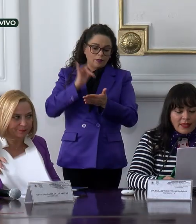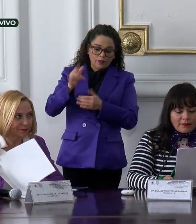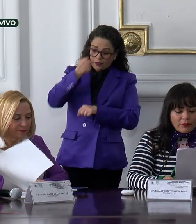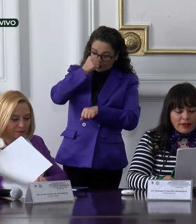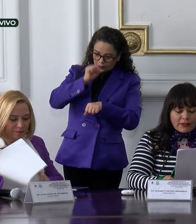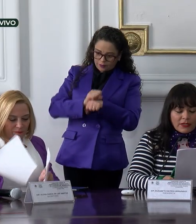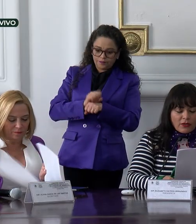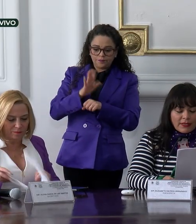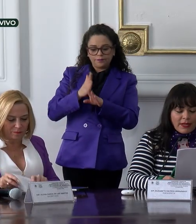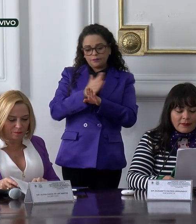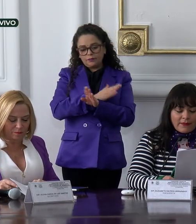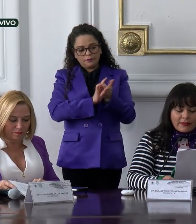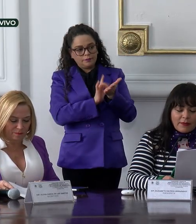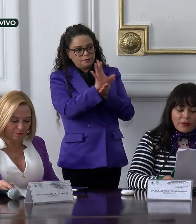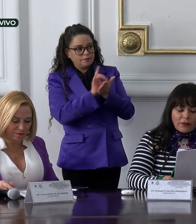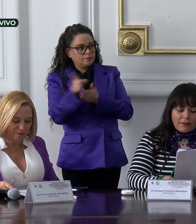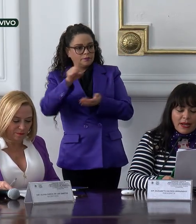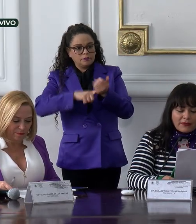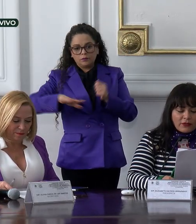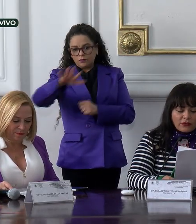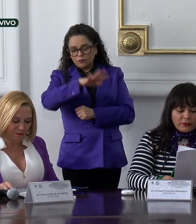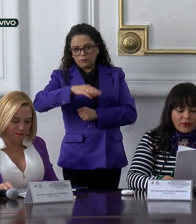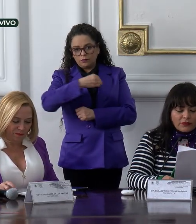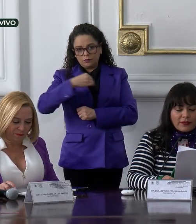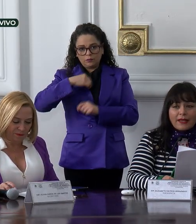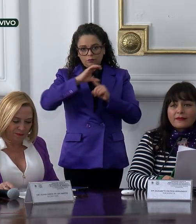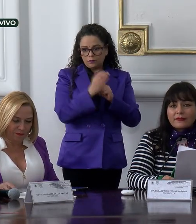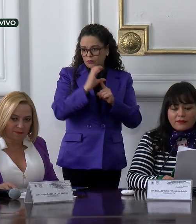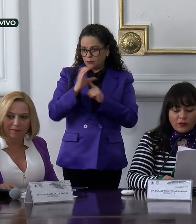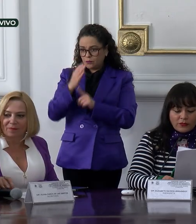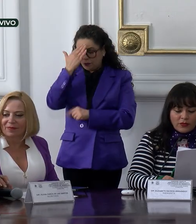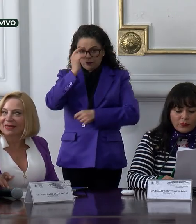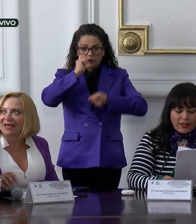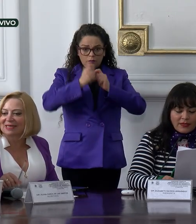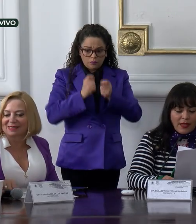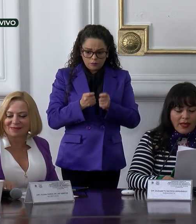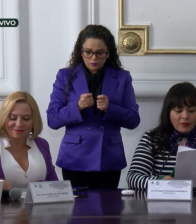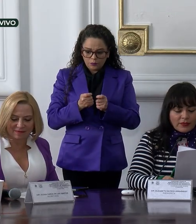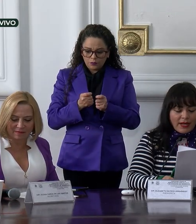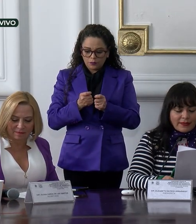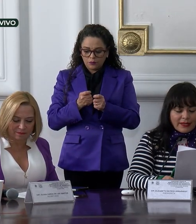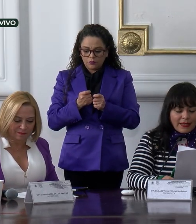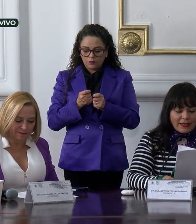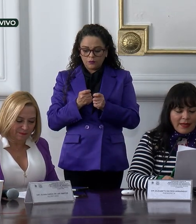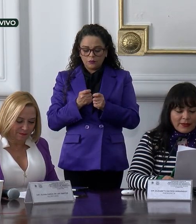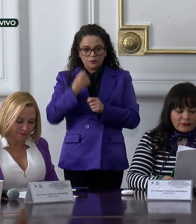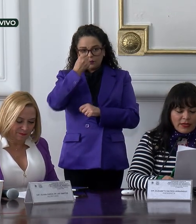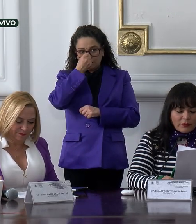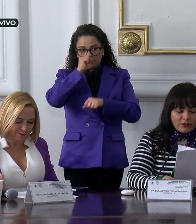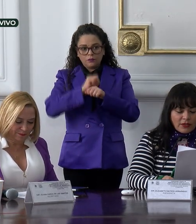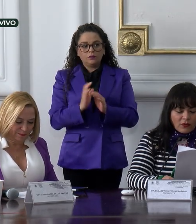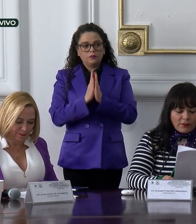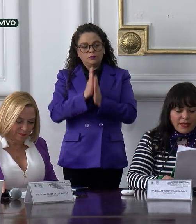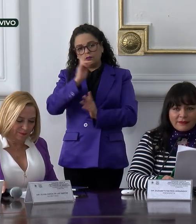de dictamen fue remitido de manera previa en tiempo y forma a las y los diputados integrantes de estas Comisiones Unidas, procede a la Secretaría a preguntar